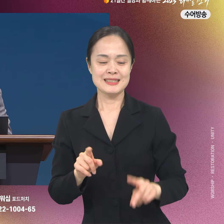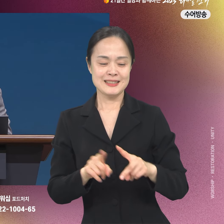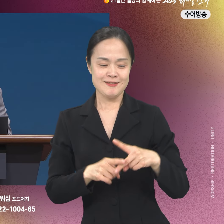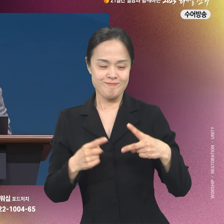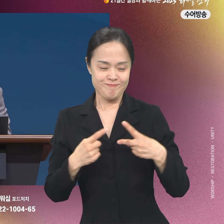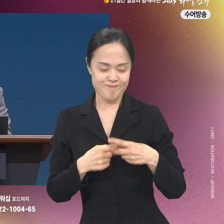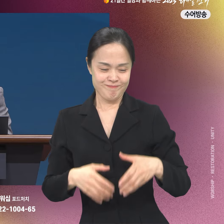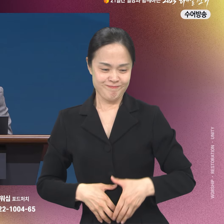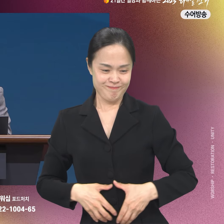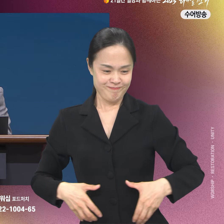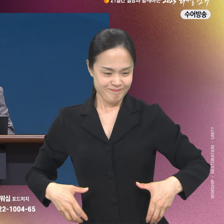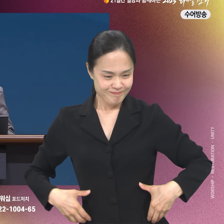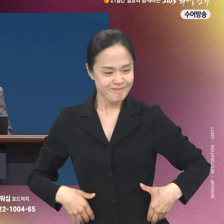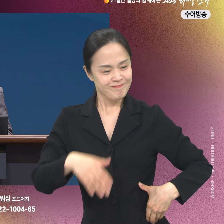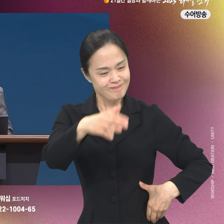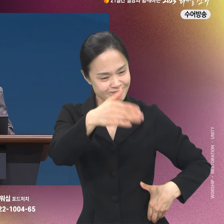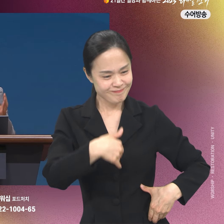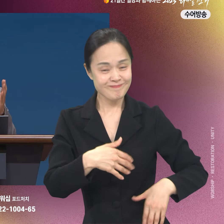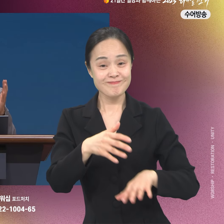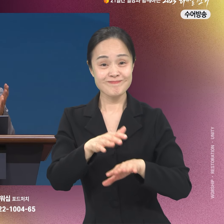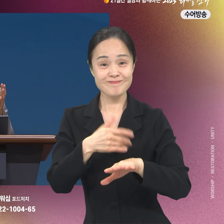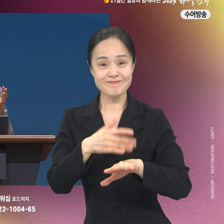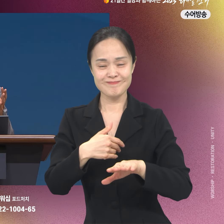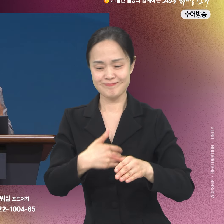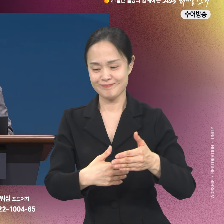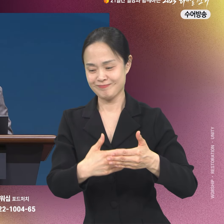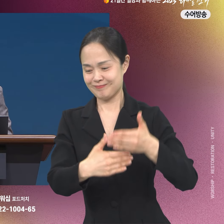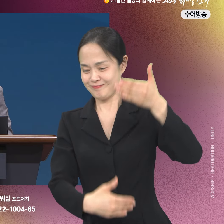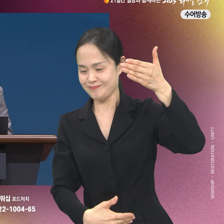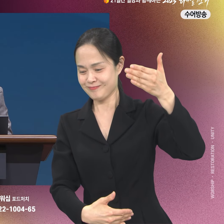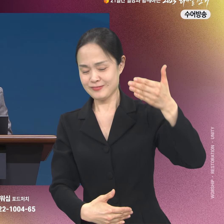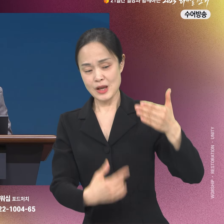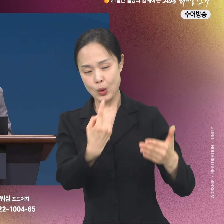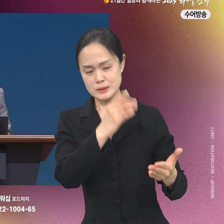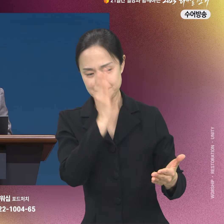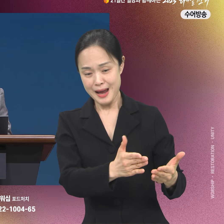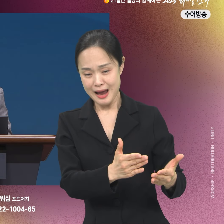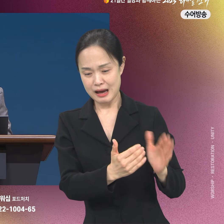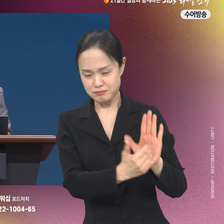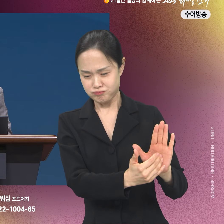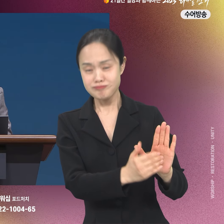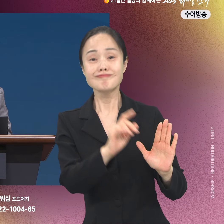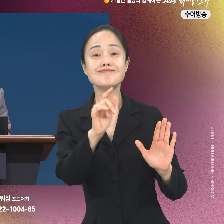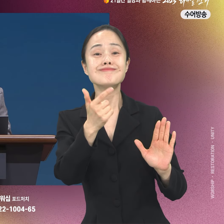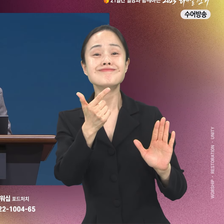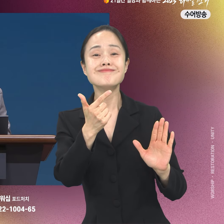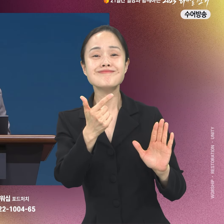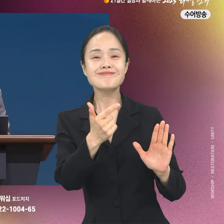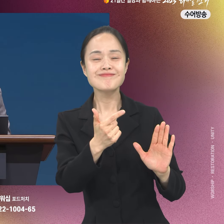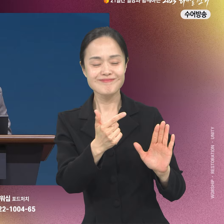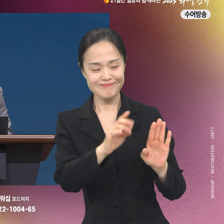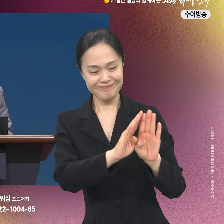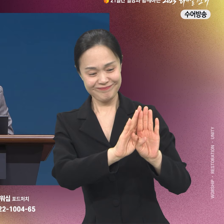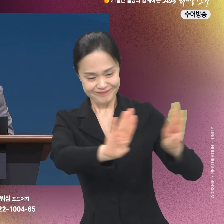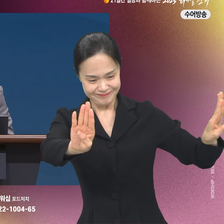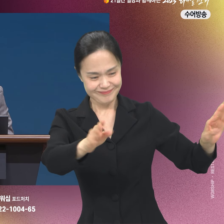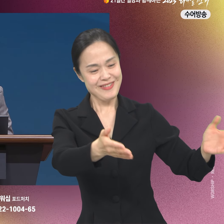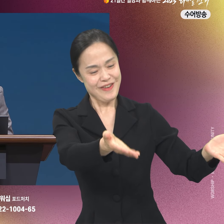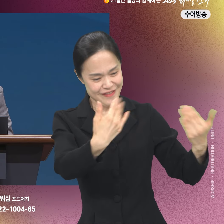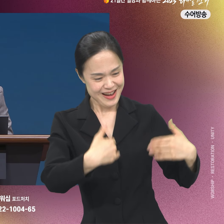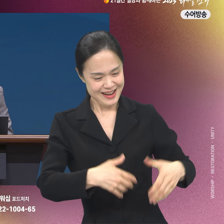공간과 아이들의 공간을 구별하지 않을 거예요. 그래서 서재에 출입금지라고 쓴 딱지를 찢는 걸로